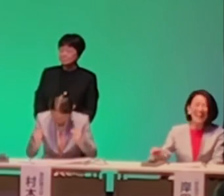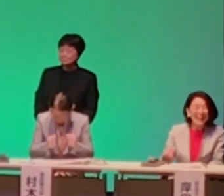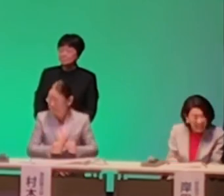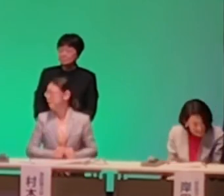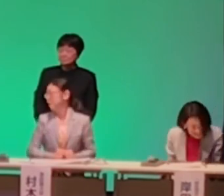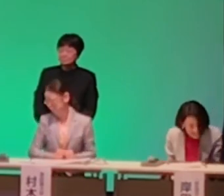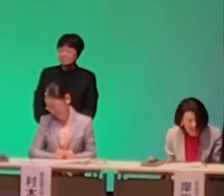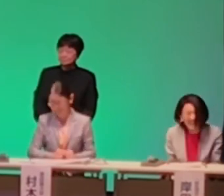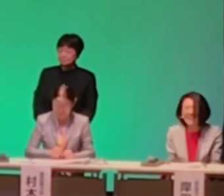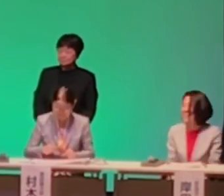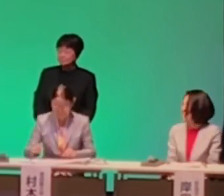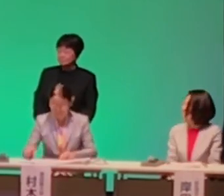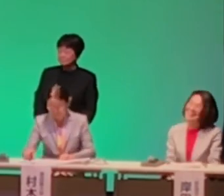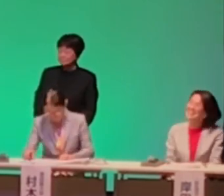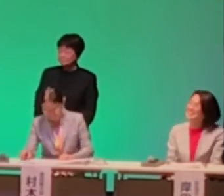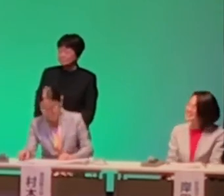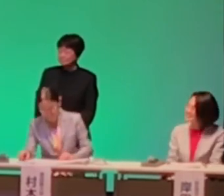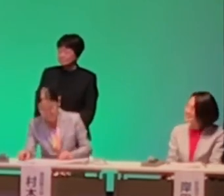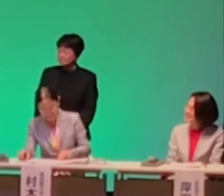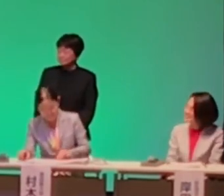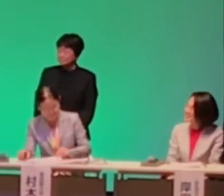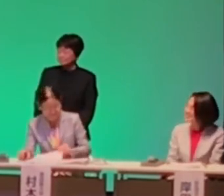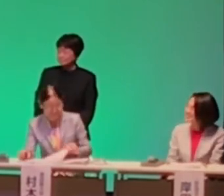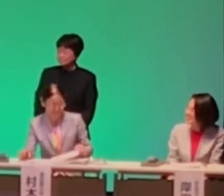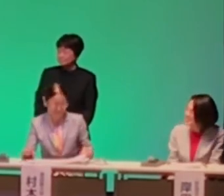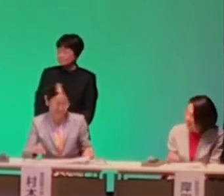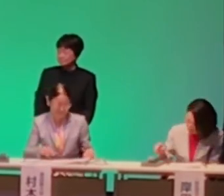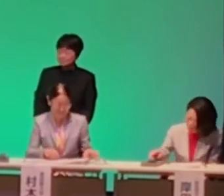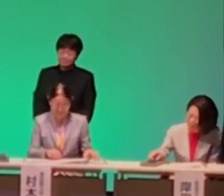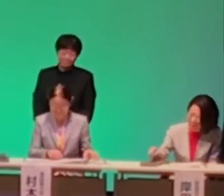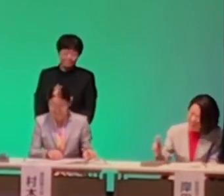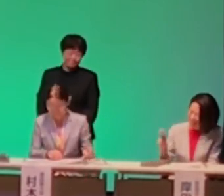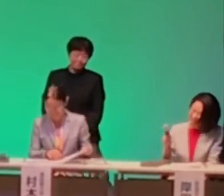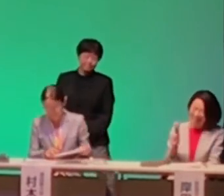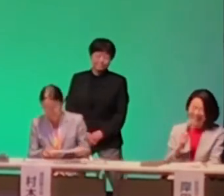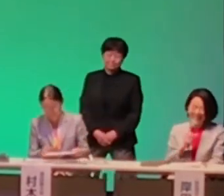なかったかもわかんないですよね。ということでひろみちゃんお願いします。